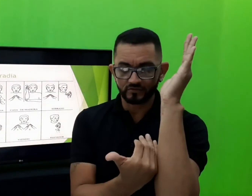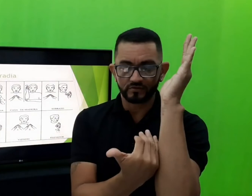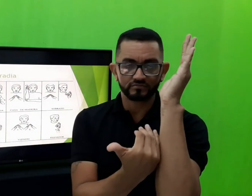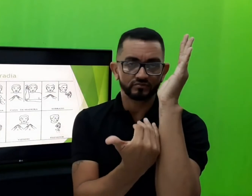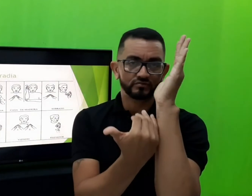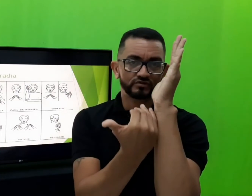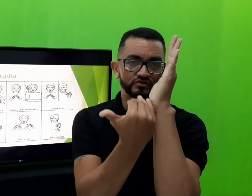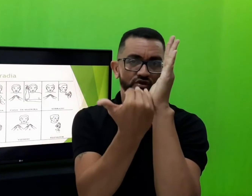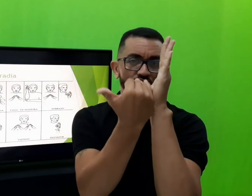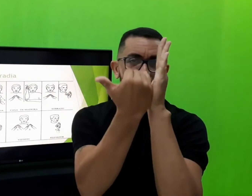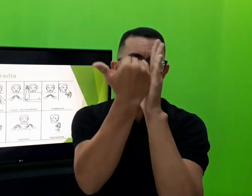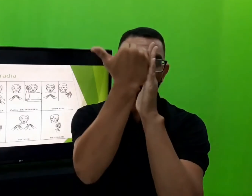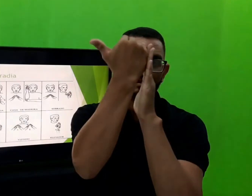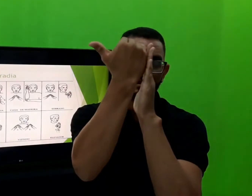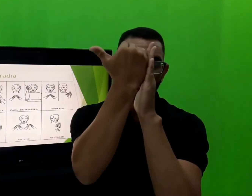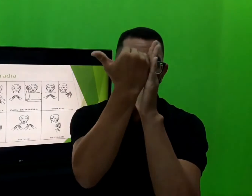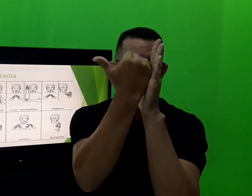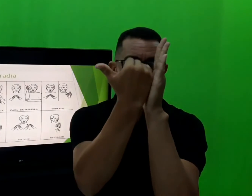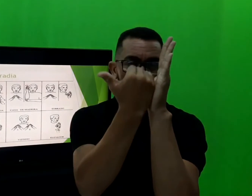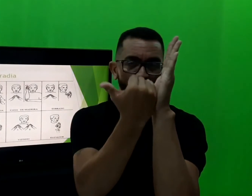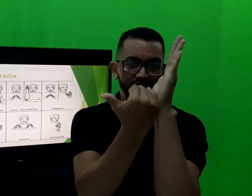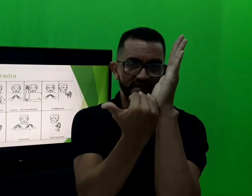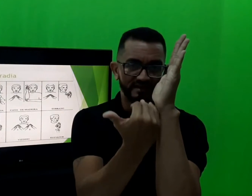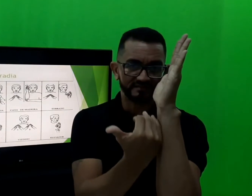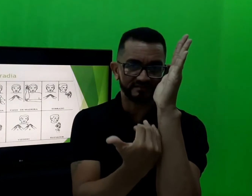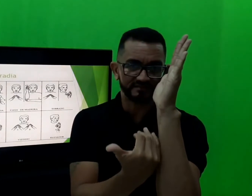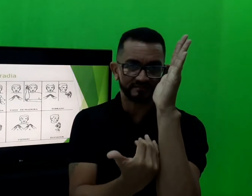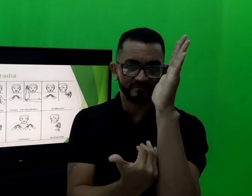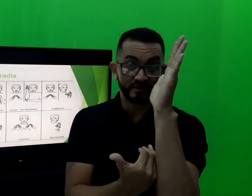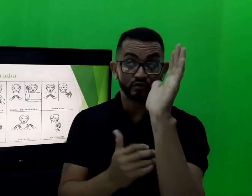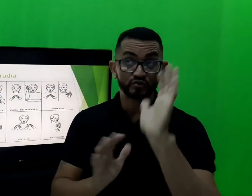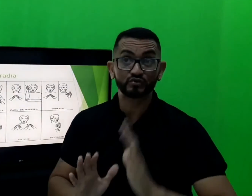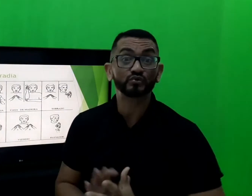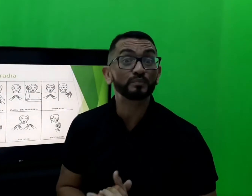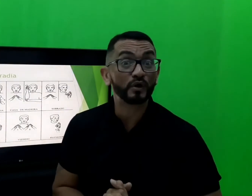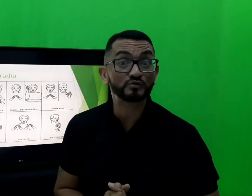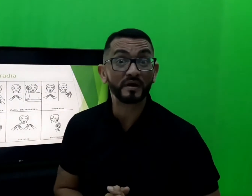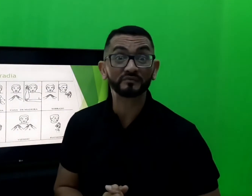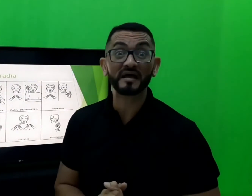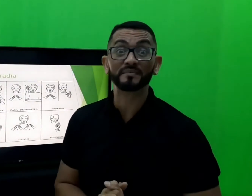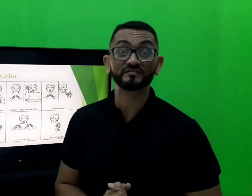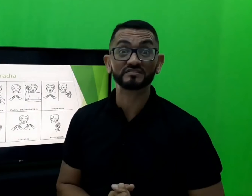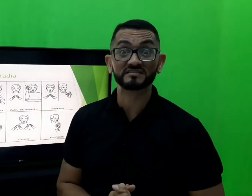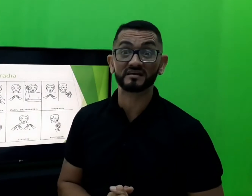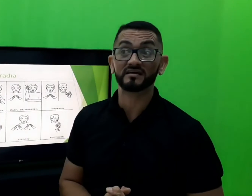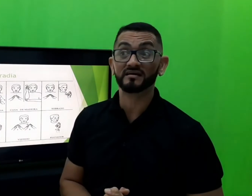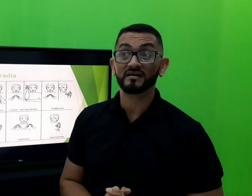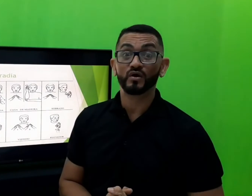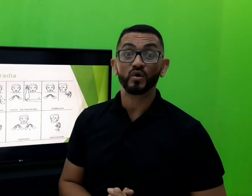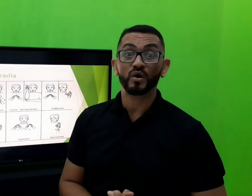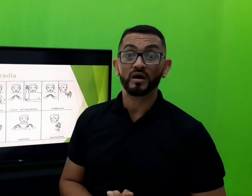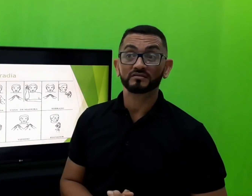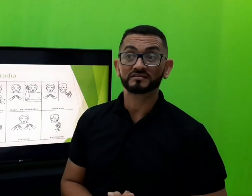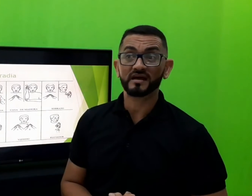Ó, sobe ou desce. O surdo pode perguntar para você,